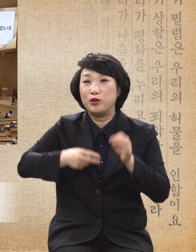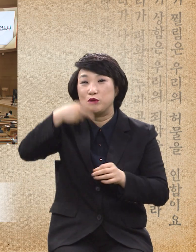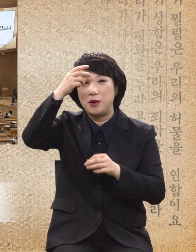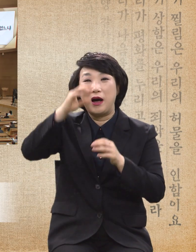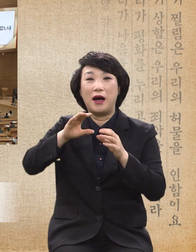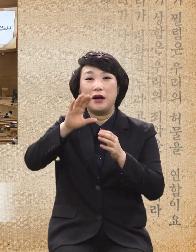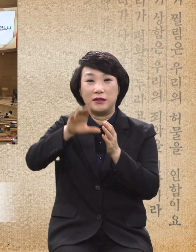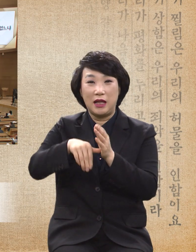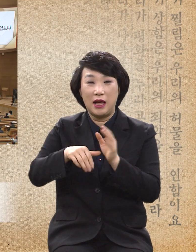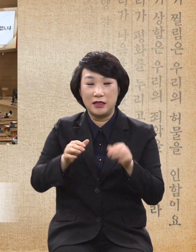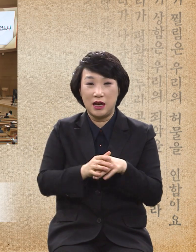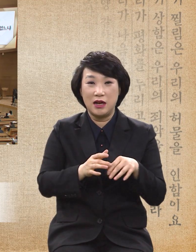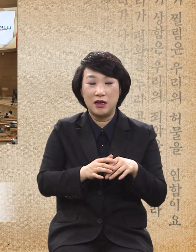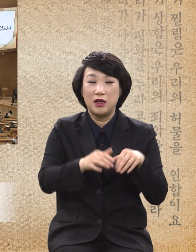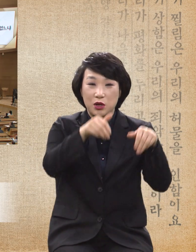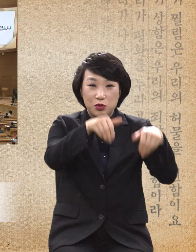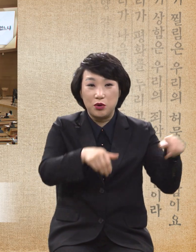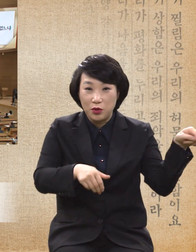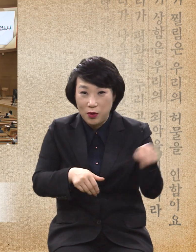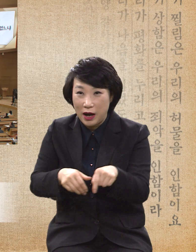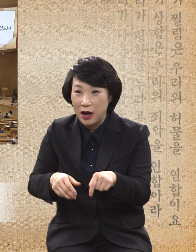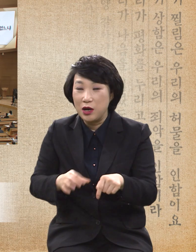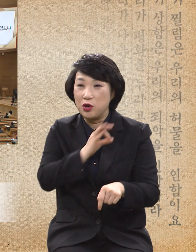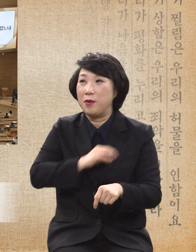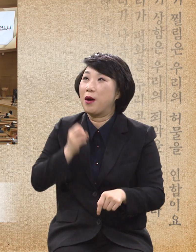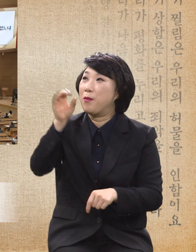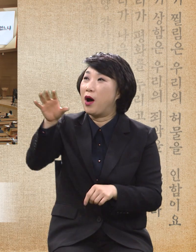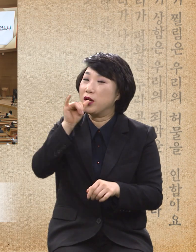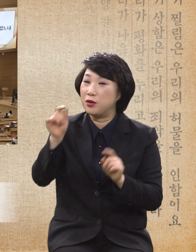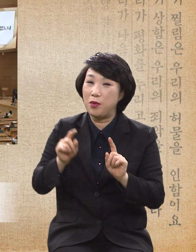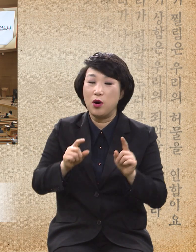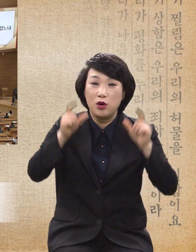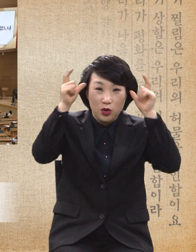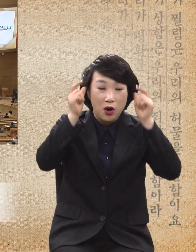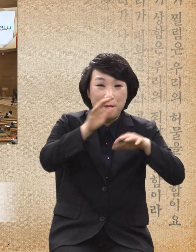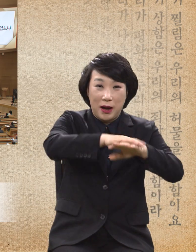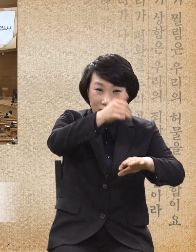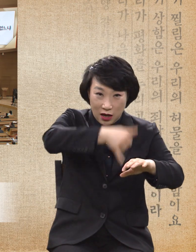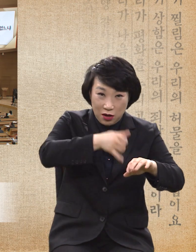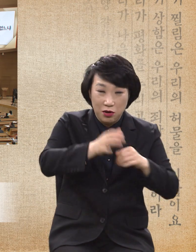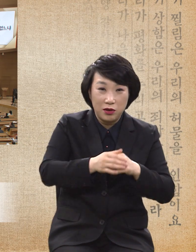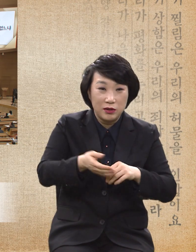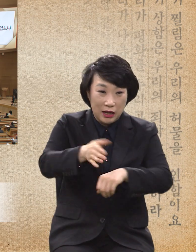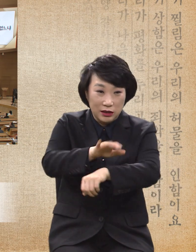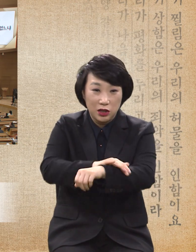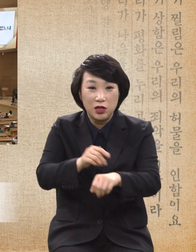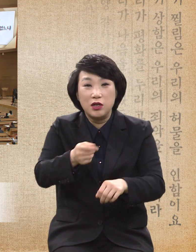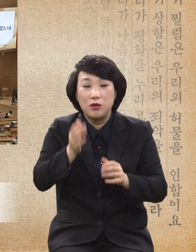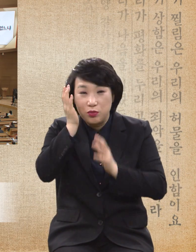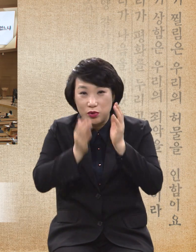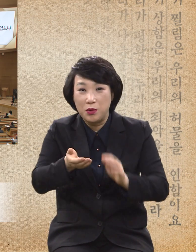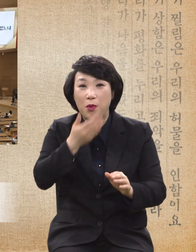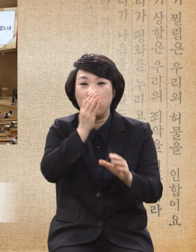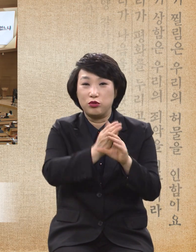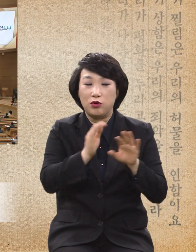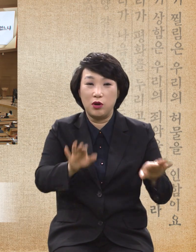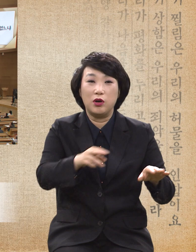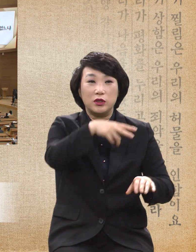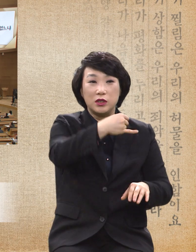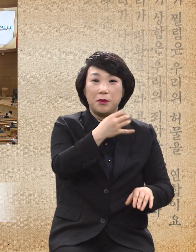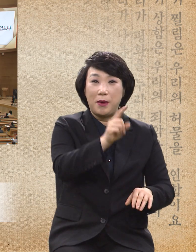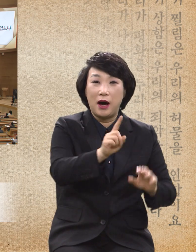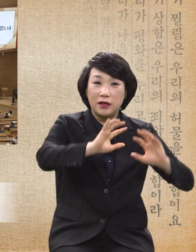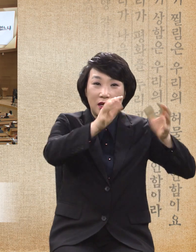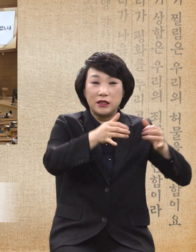마실 때에 사자가 욥에게 와서 구하되 소는 밭을 갈고 나귀는 그 곁에서 풀을 먹는데 스바 사람이